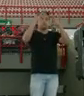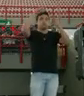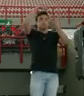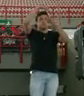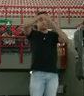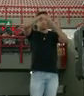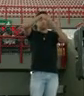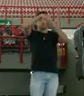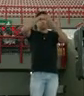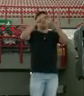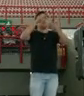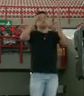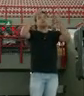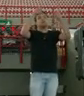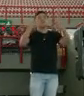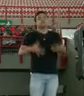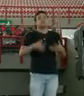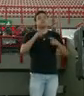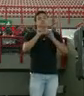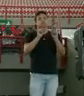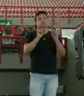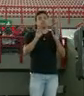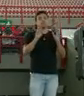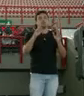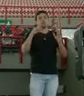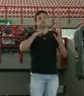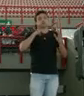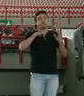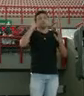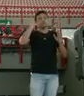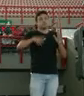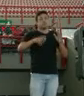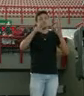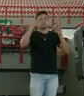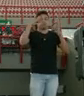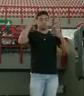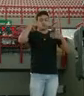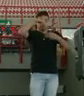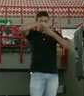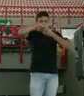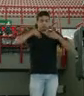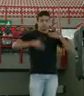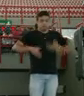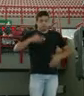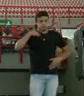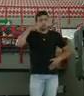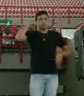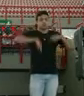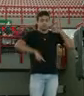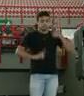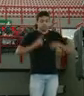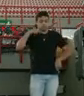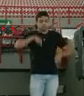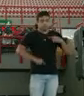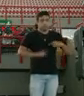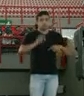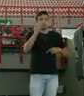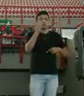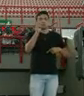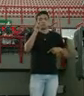neuroendócrino, tá certo? Que vai falar exatamente de quê? Dos hormônios que atuam no nosso corpo, desde